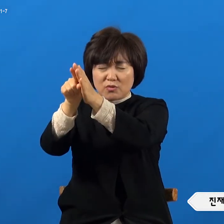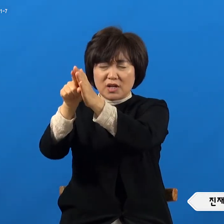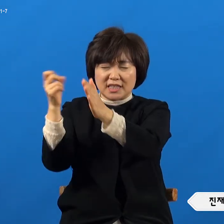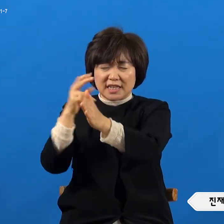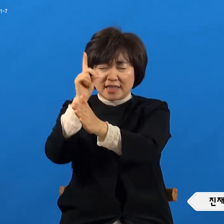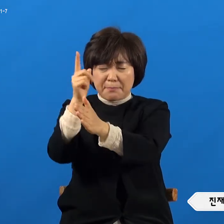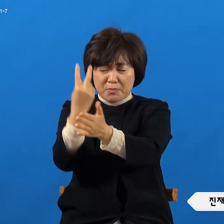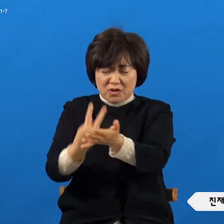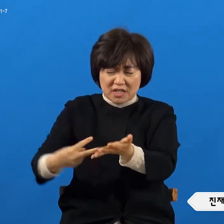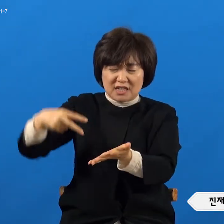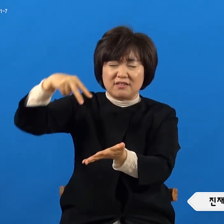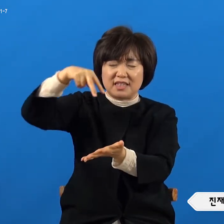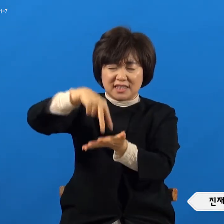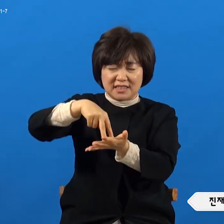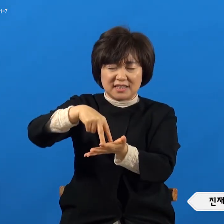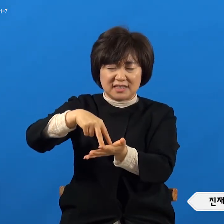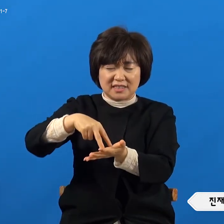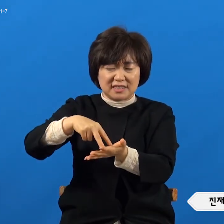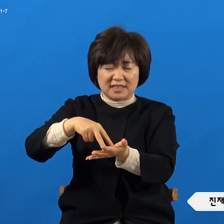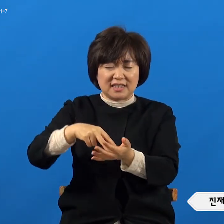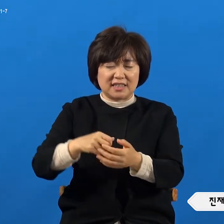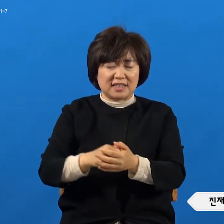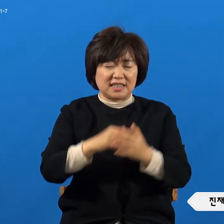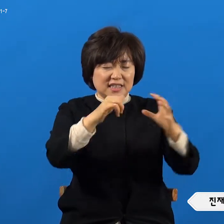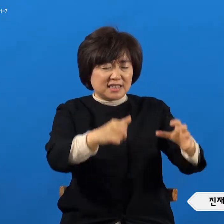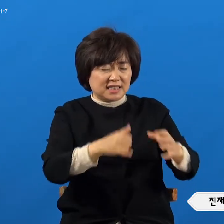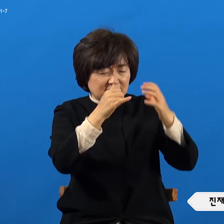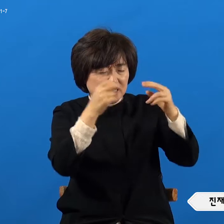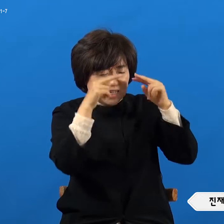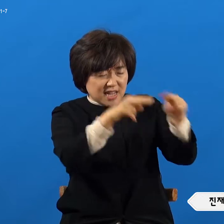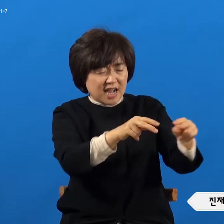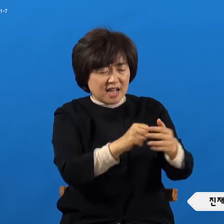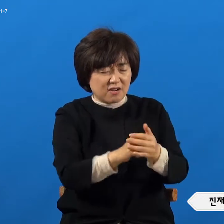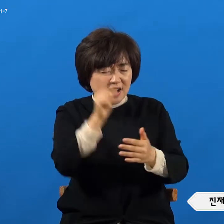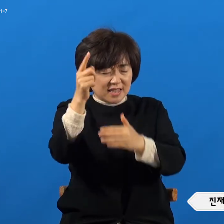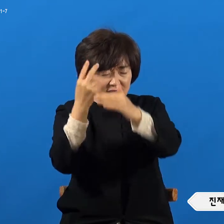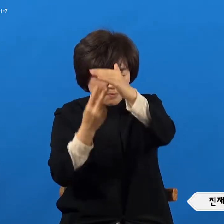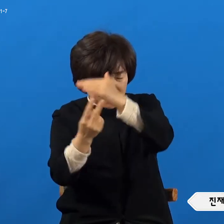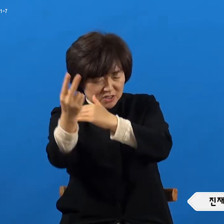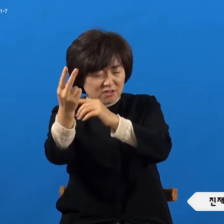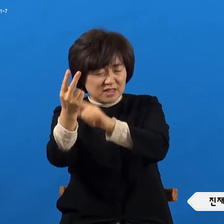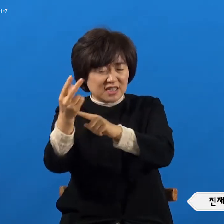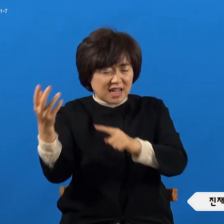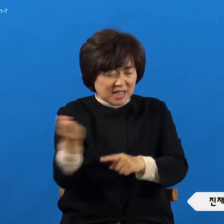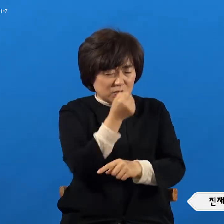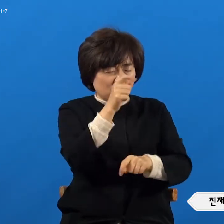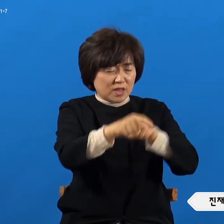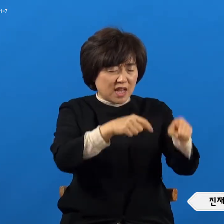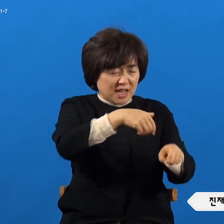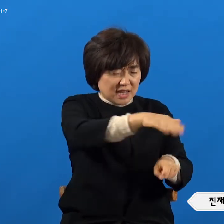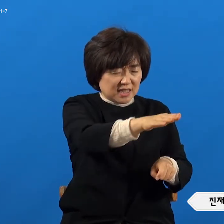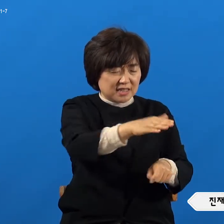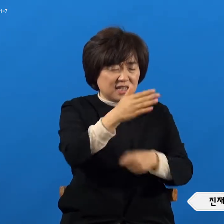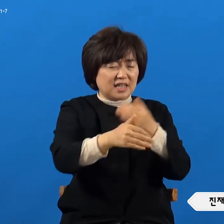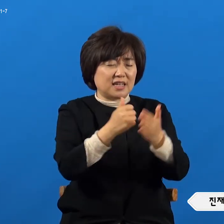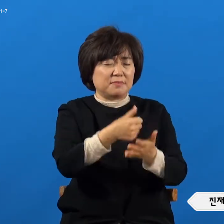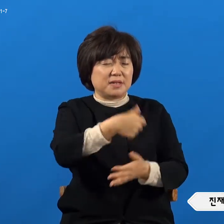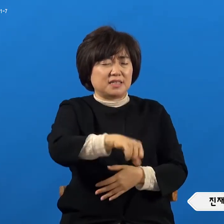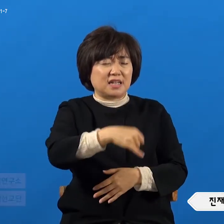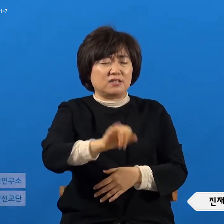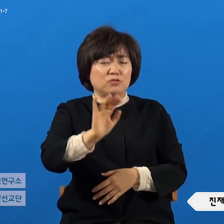한번 일어나요 이 세상을 향해 하나님의 비전을 가지고 나가는 하나님의 자녀들이